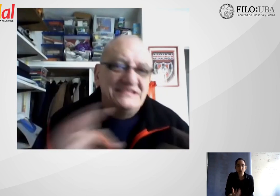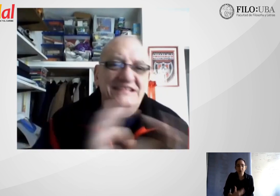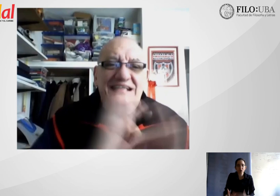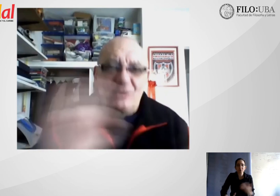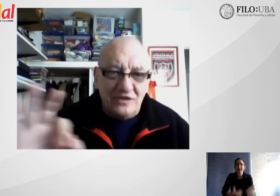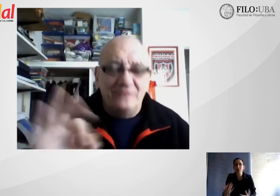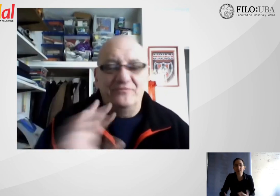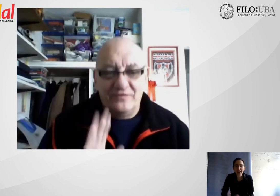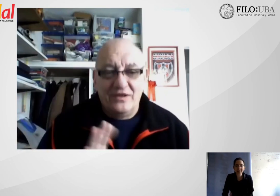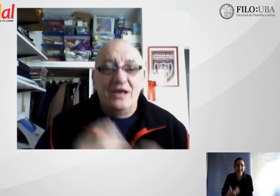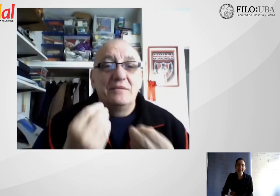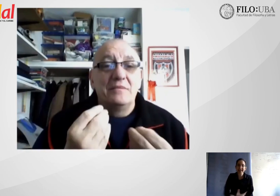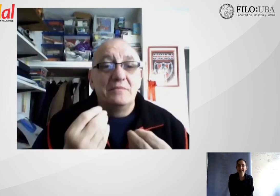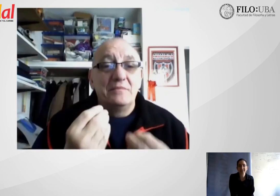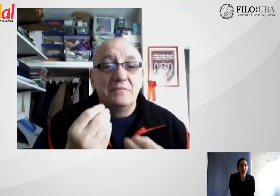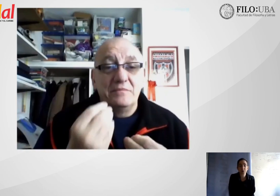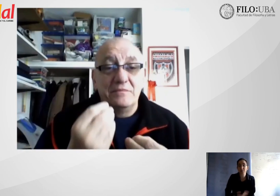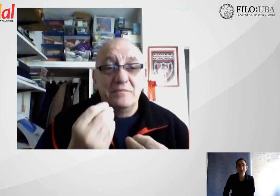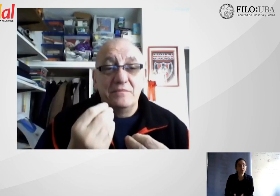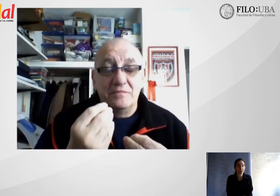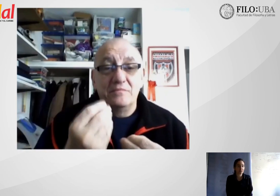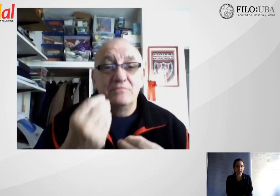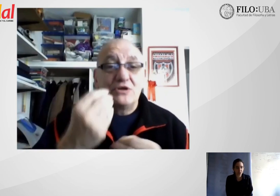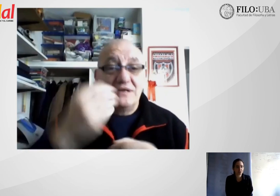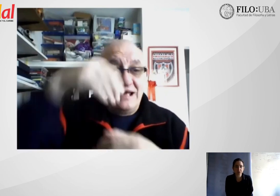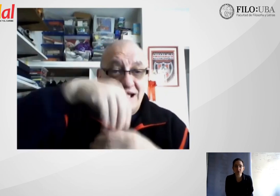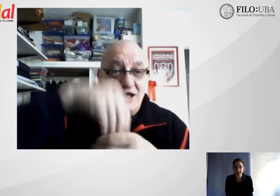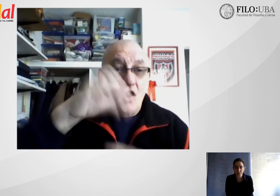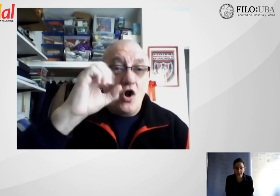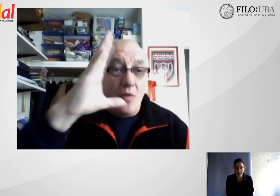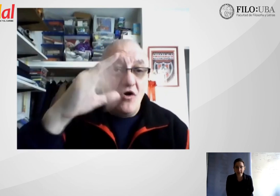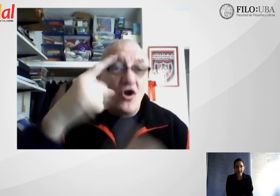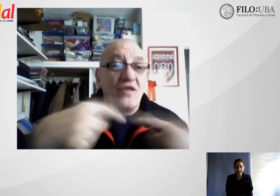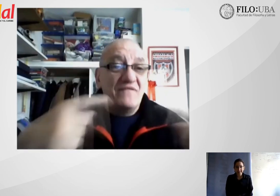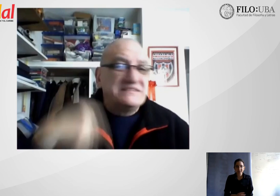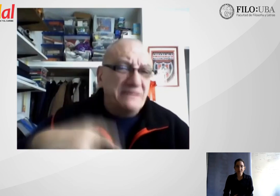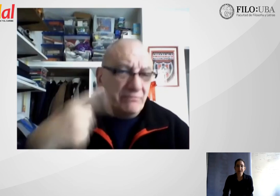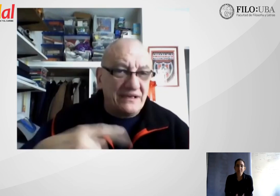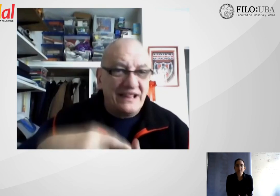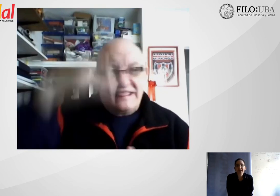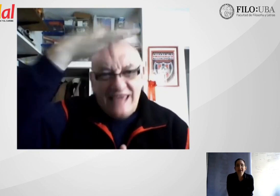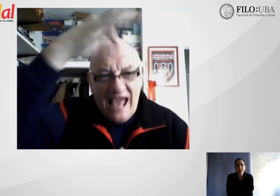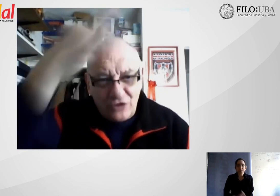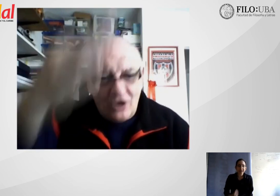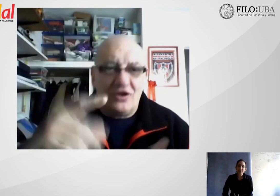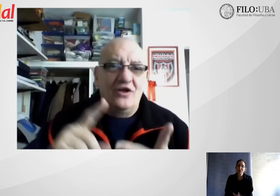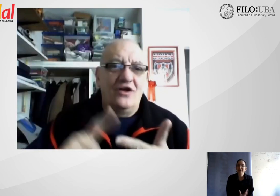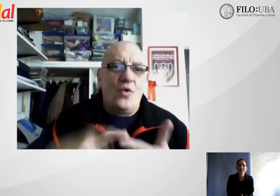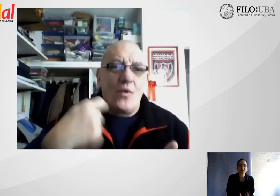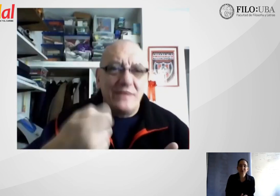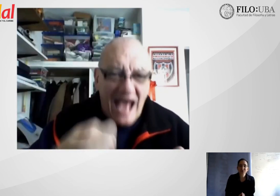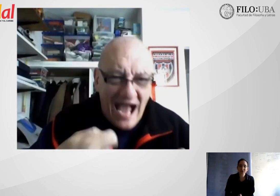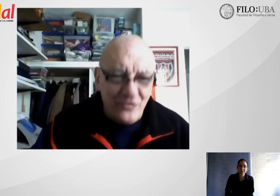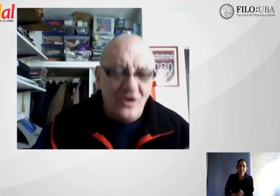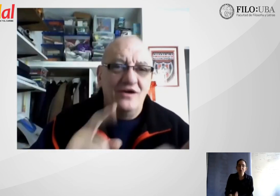hay una cuestión como de novedades del día a día que antes íbamos compartiendo que ahora nos está costando más. ¿Por qué? Porque las asociaciones